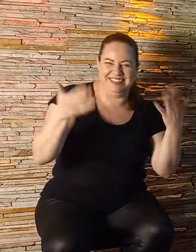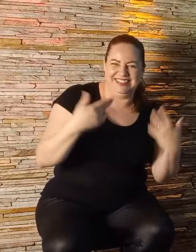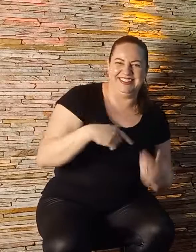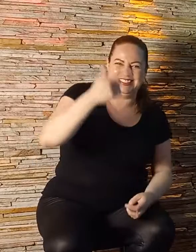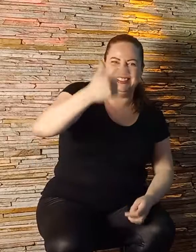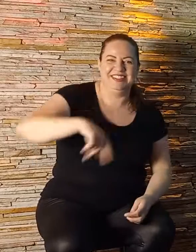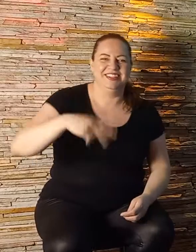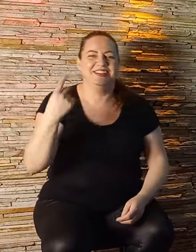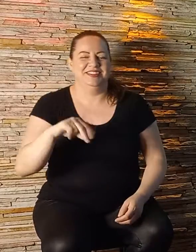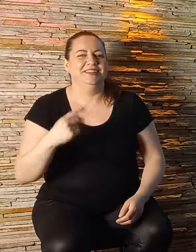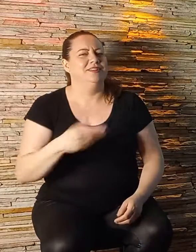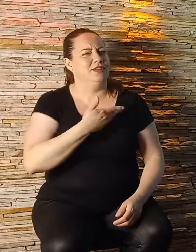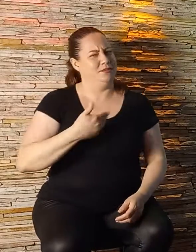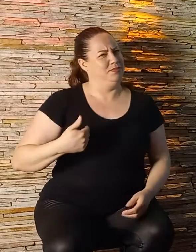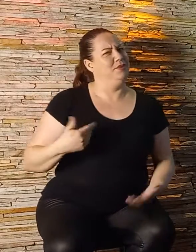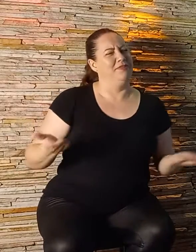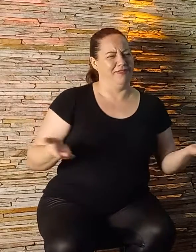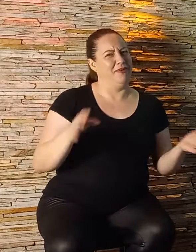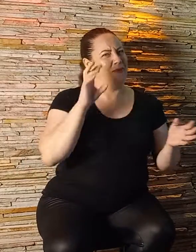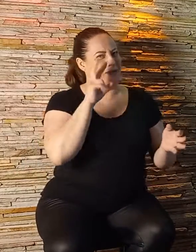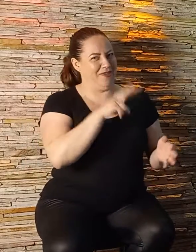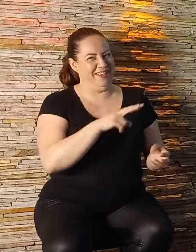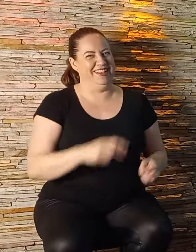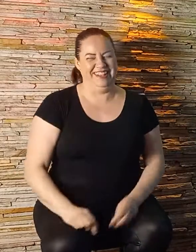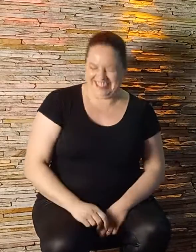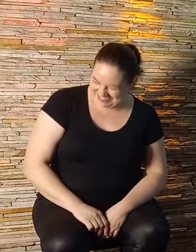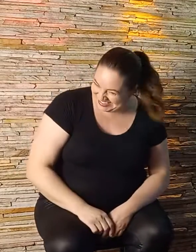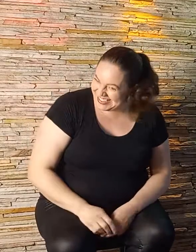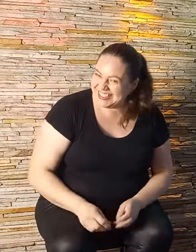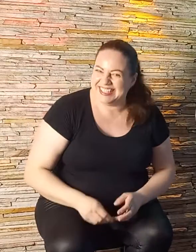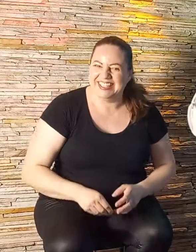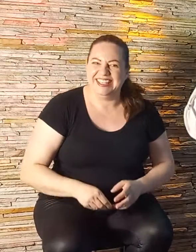de novo que o público não merece isso não